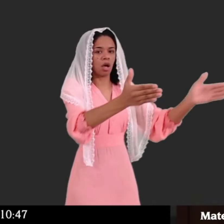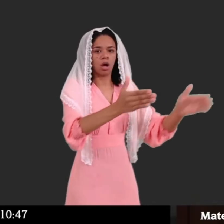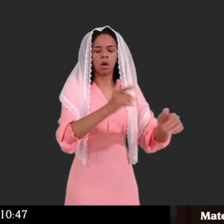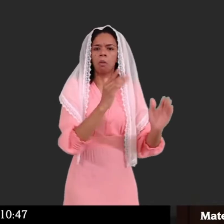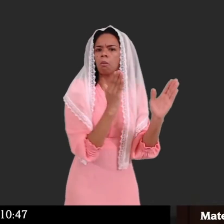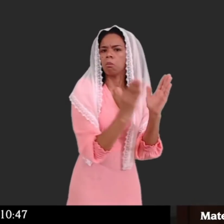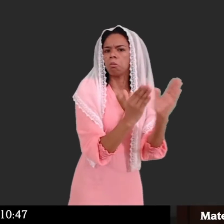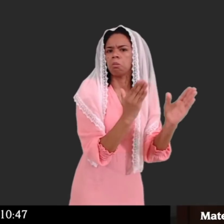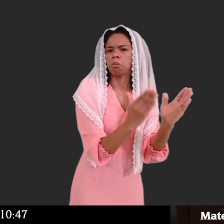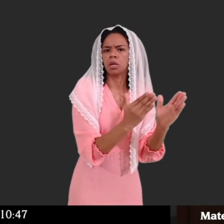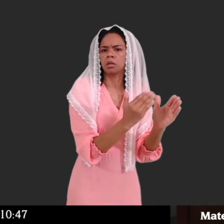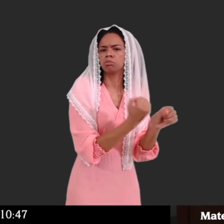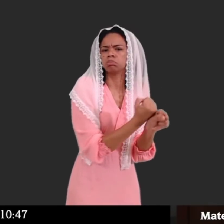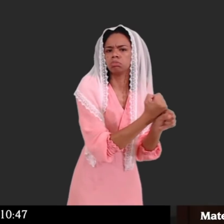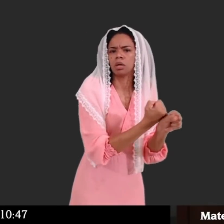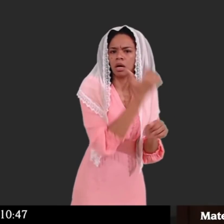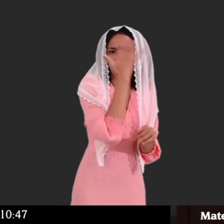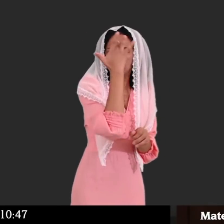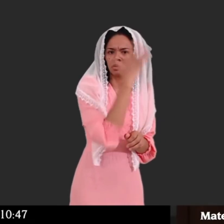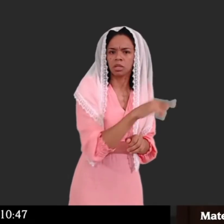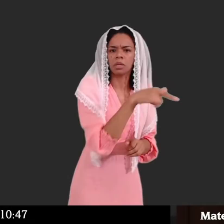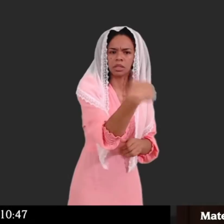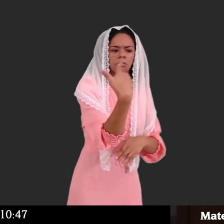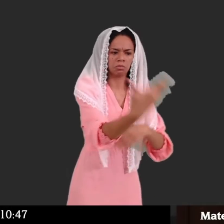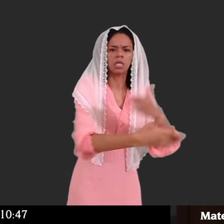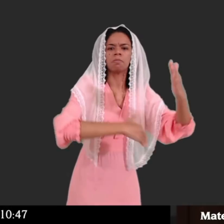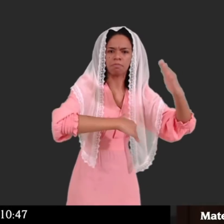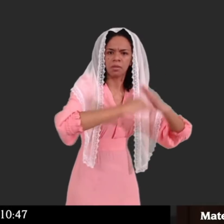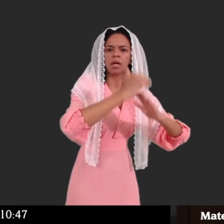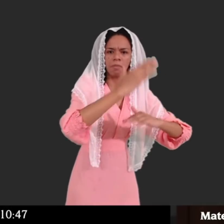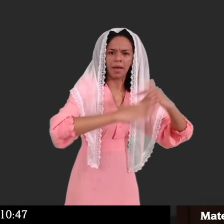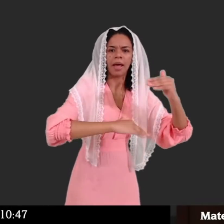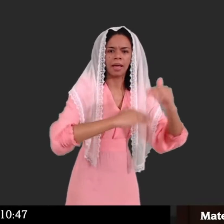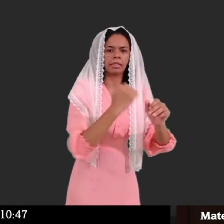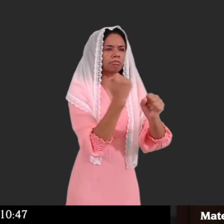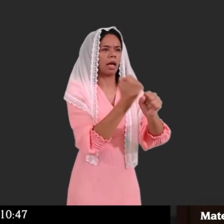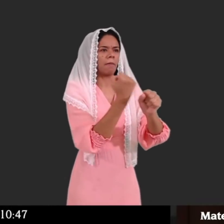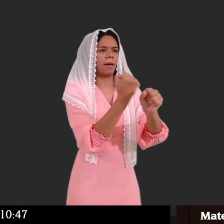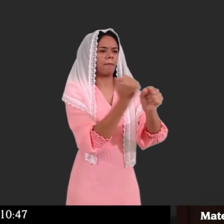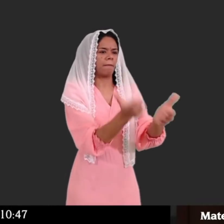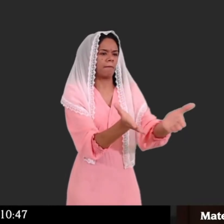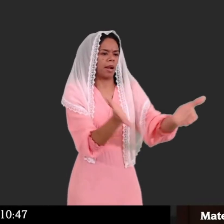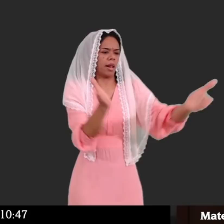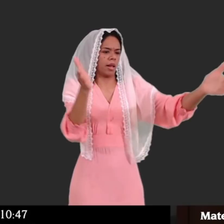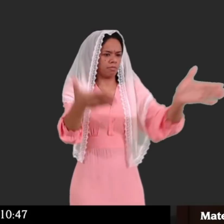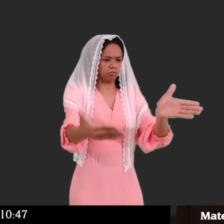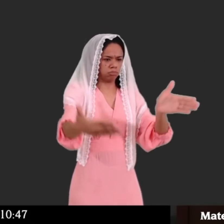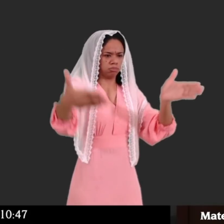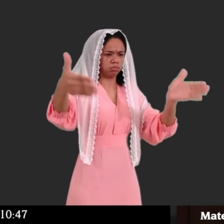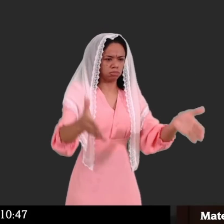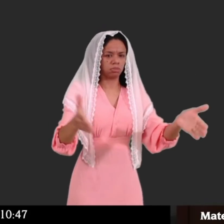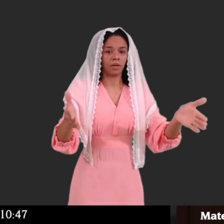e o tempo foi muito, e a chuva não vinha, e a zombaria vinha. Mas um dia que a chuva